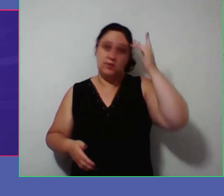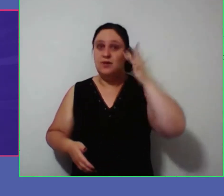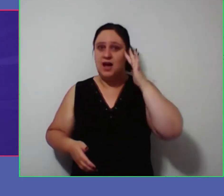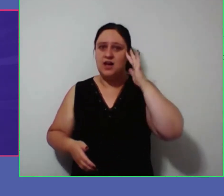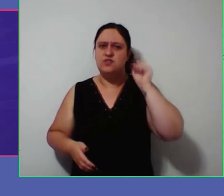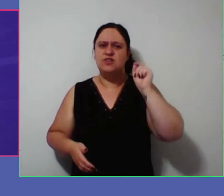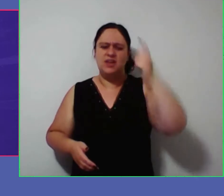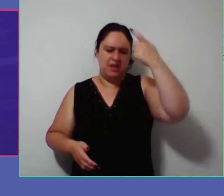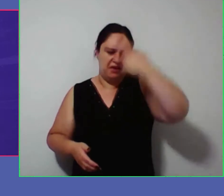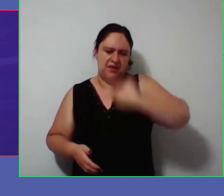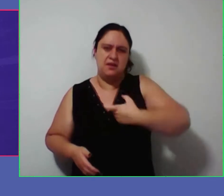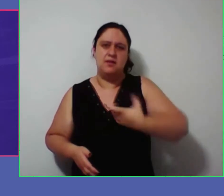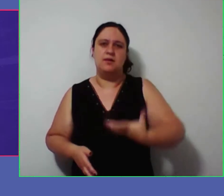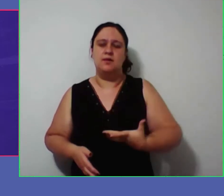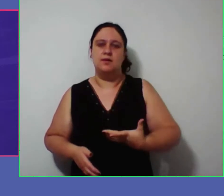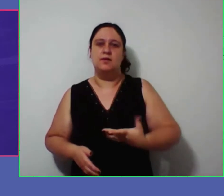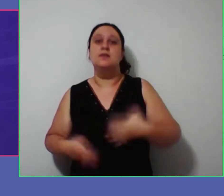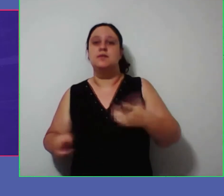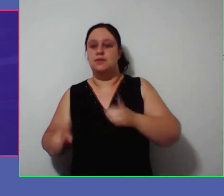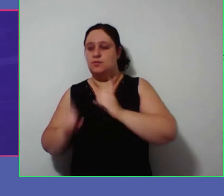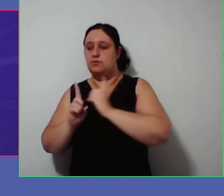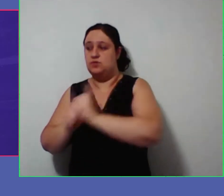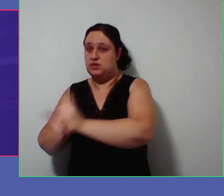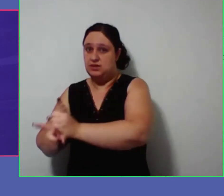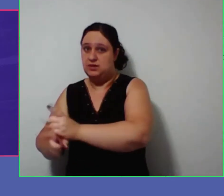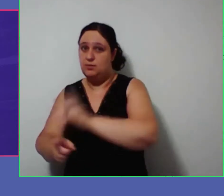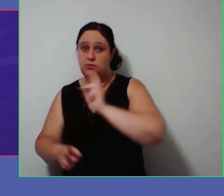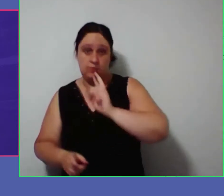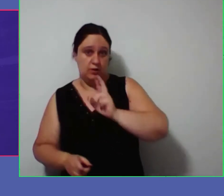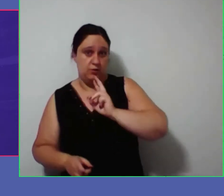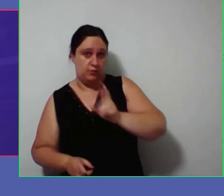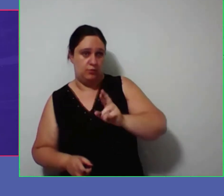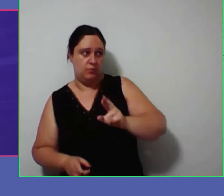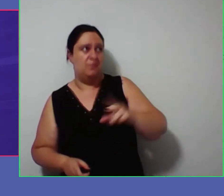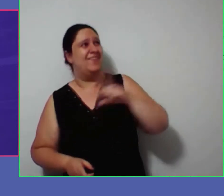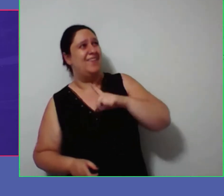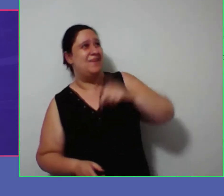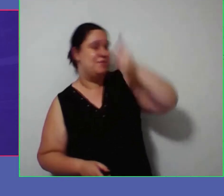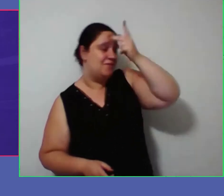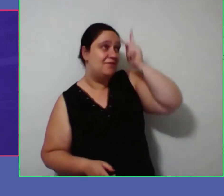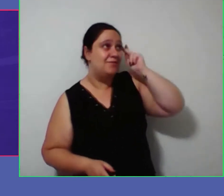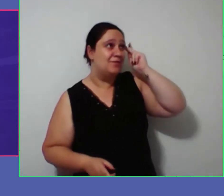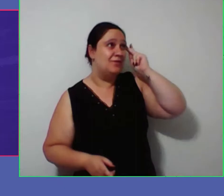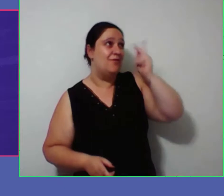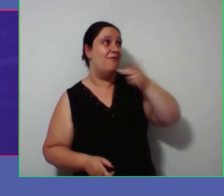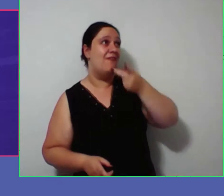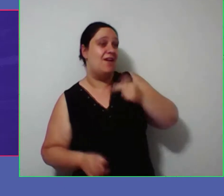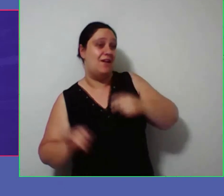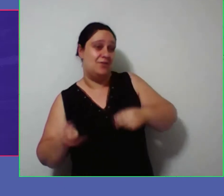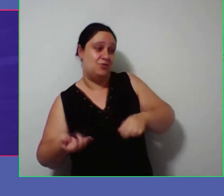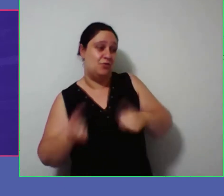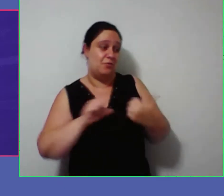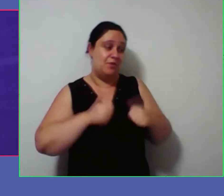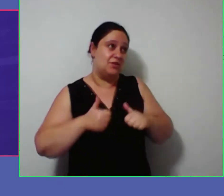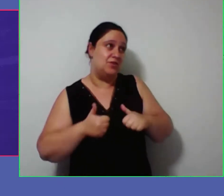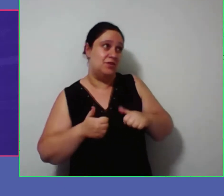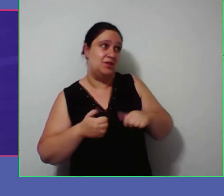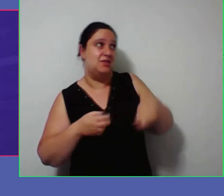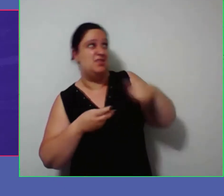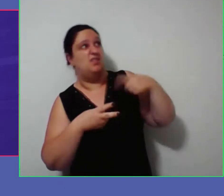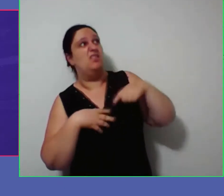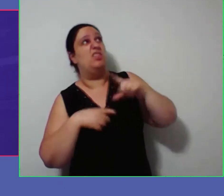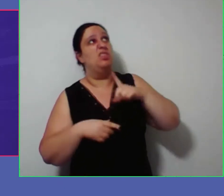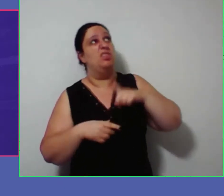discípulos responderam: uns dizem João Batista, outros Elias e outros Jeremias